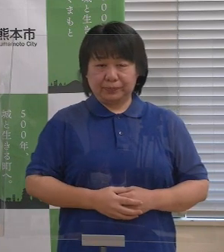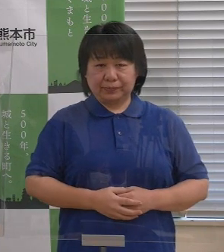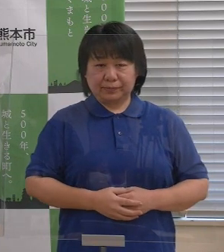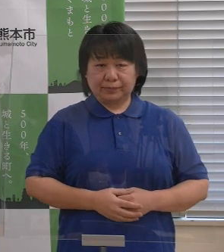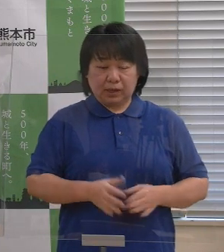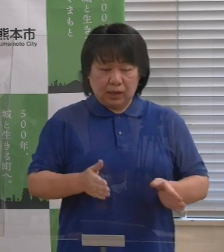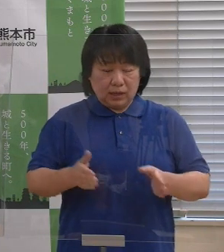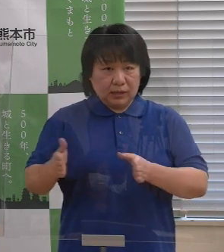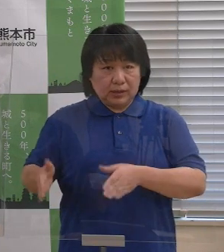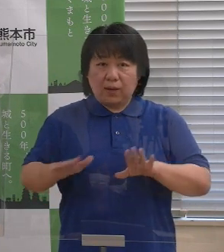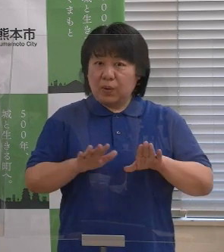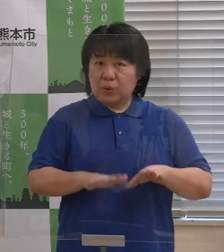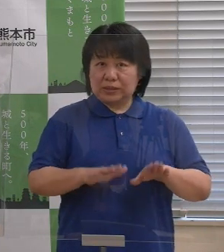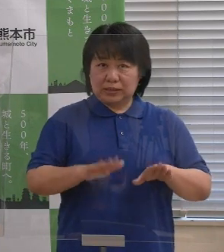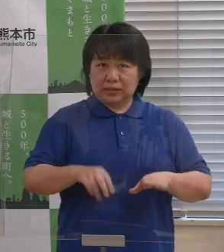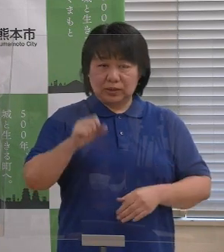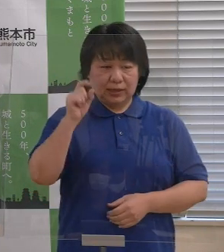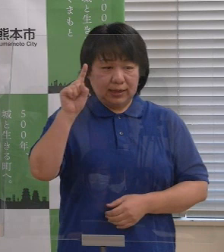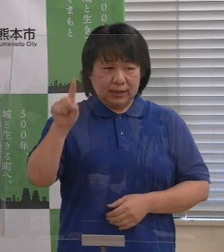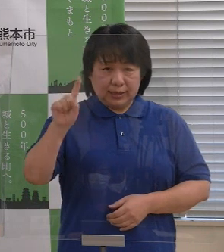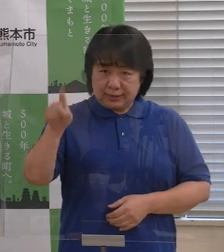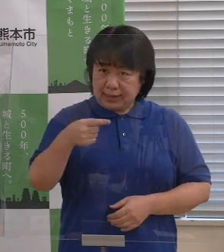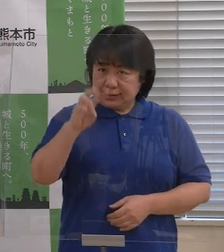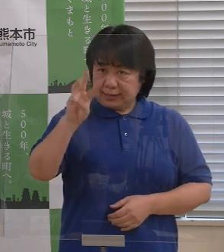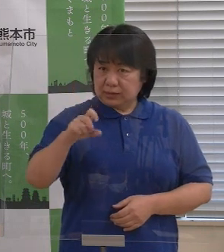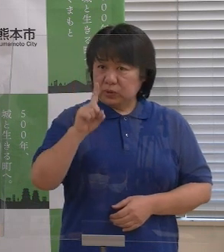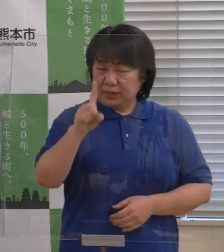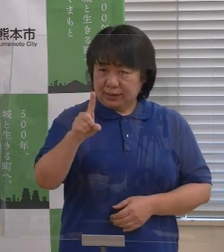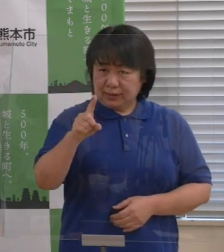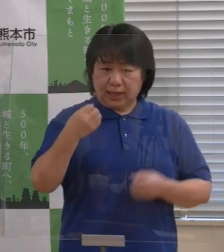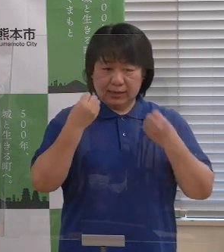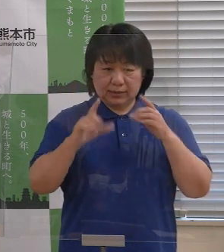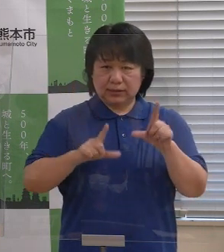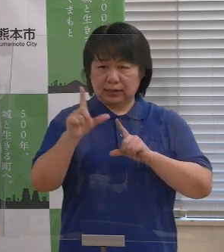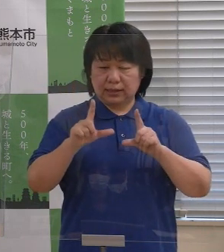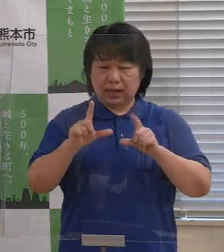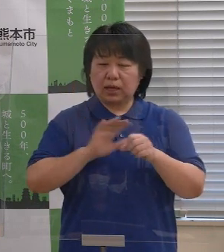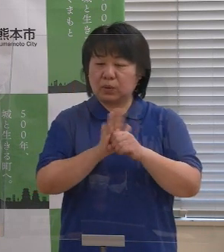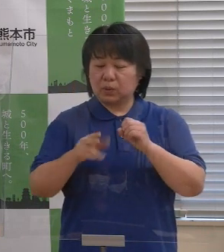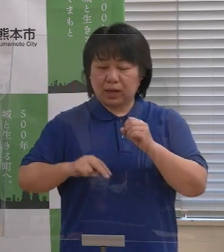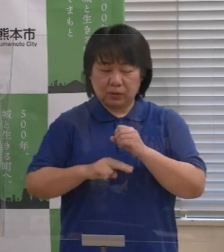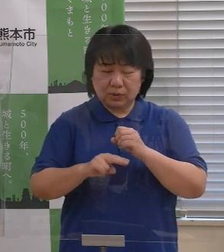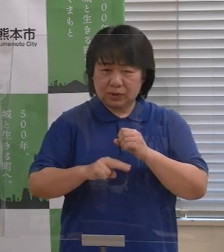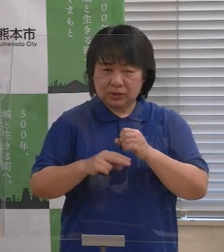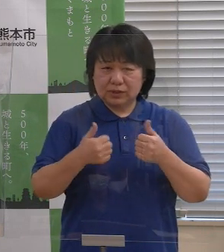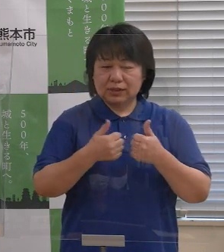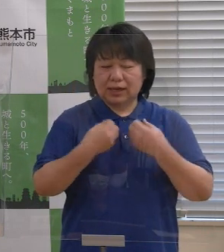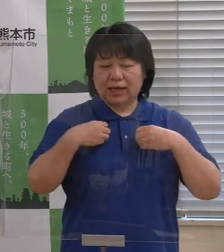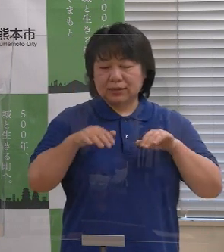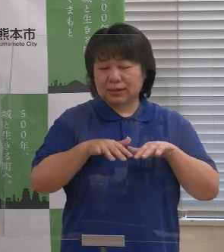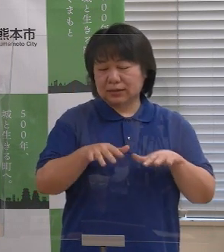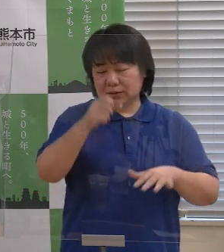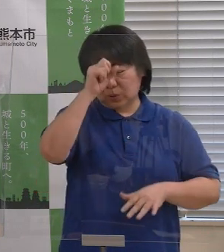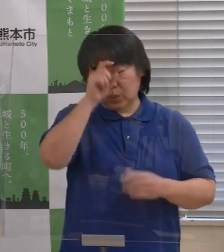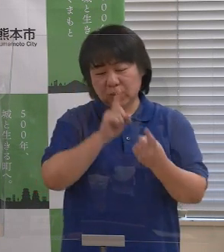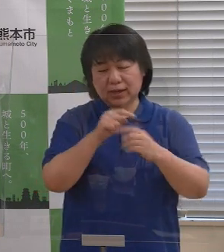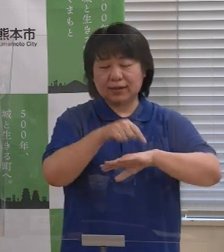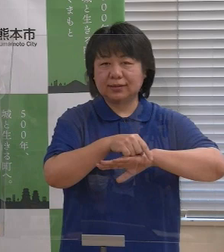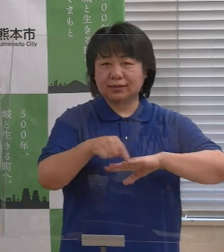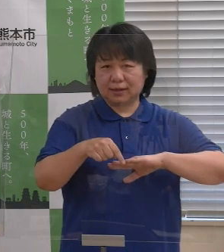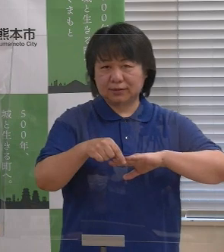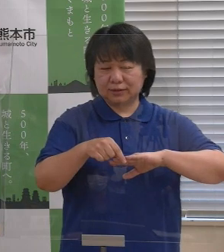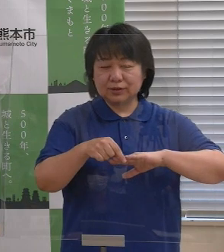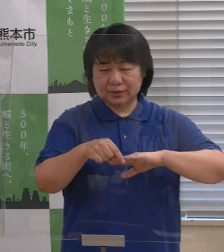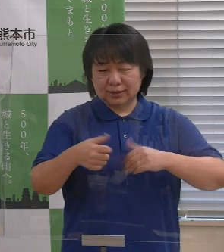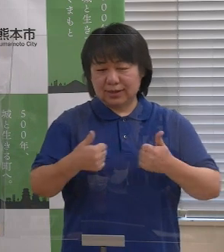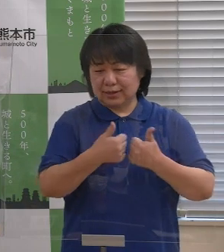それでは本日第31回新型コロナウイルス感染症対策本部会議を開催いたしましたので、その内容